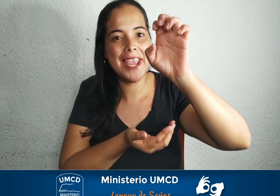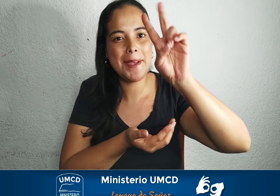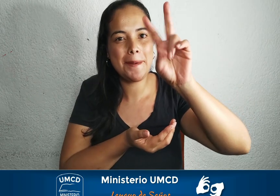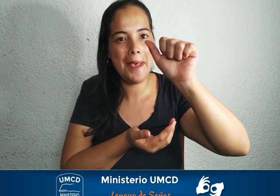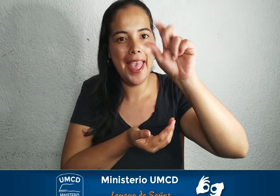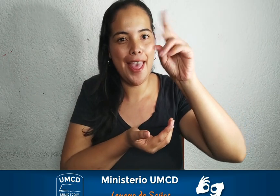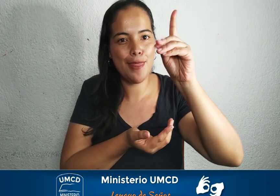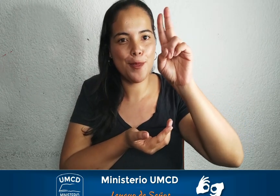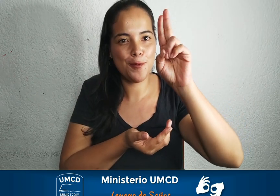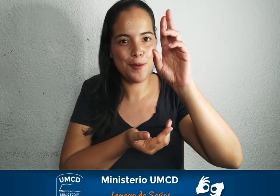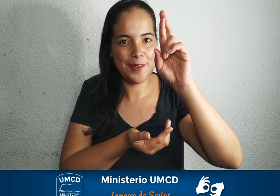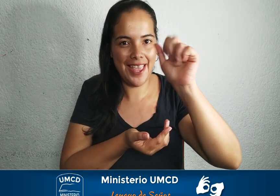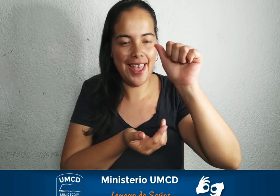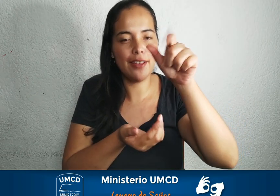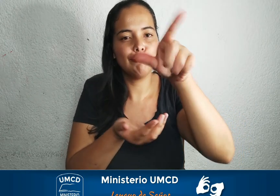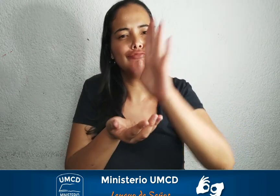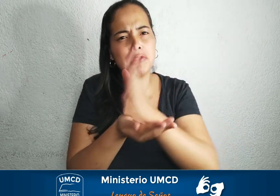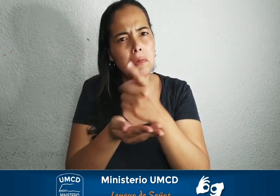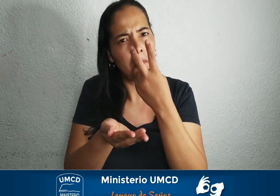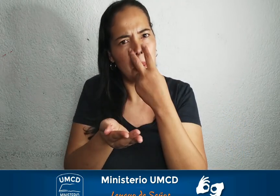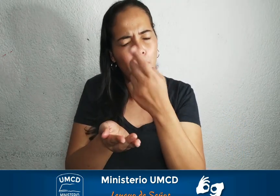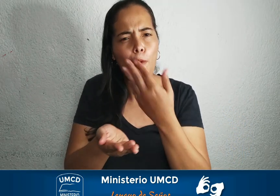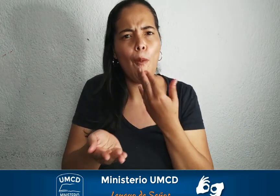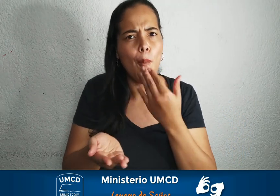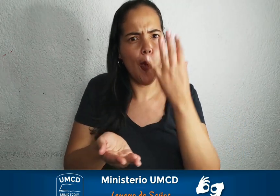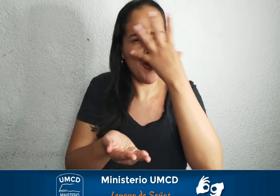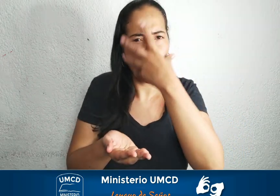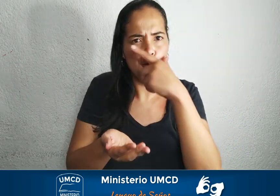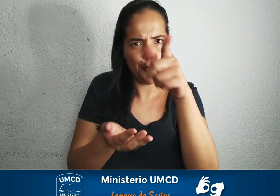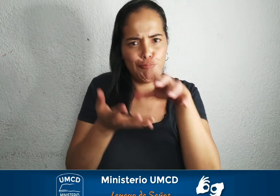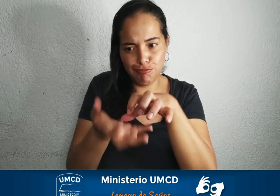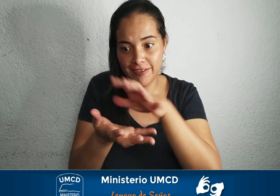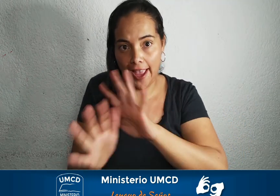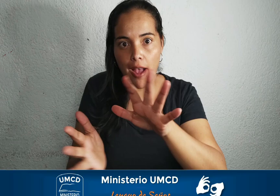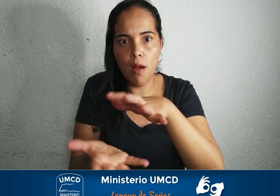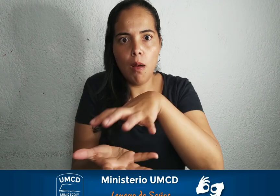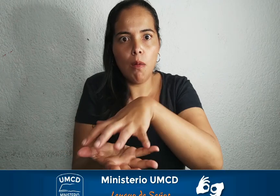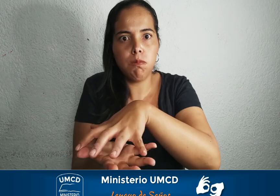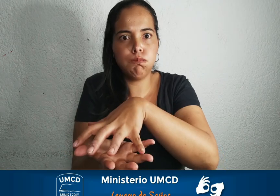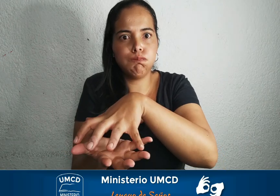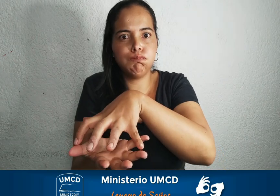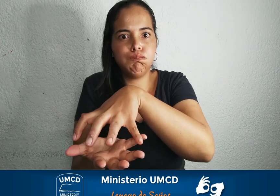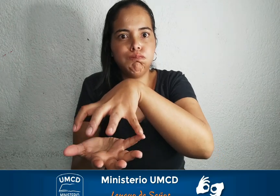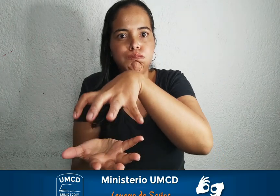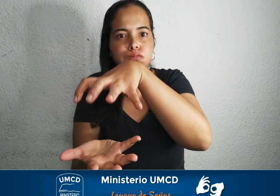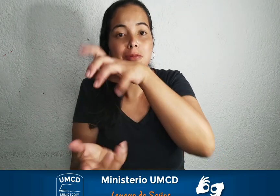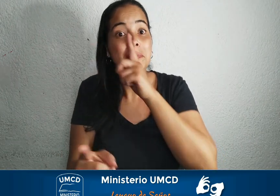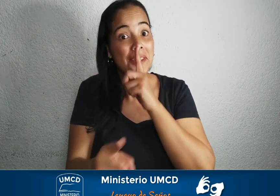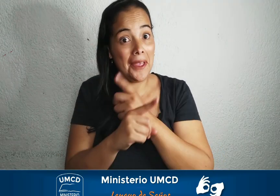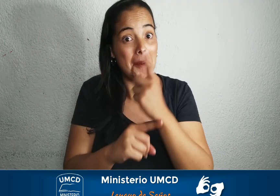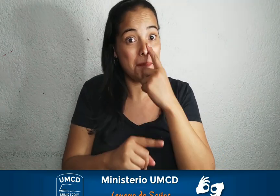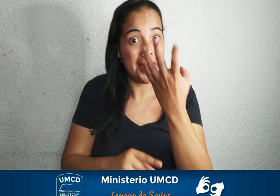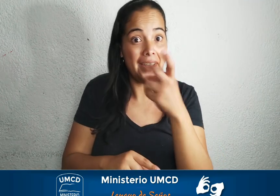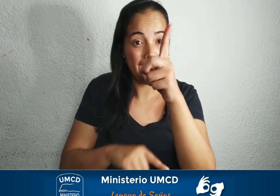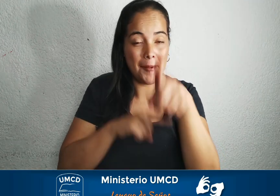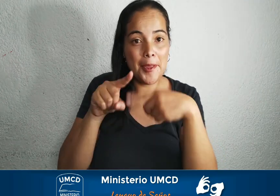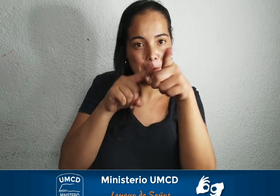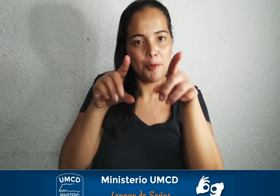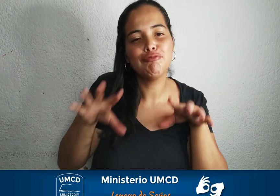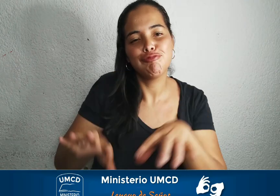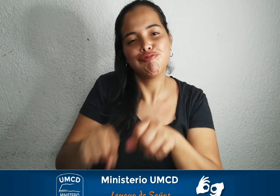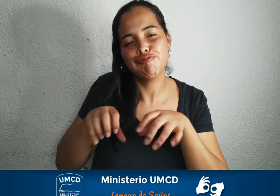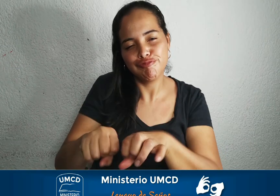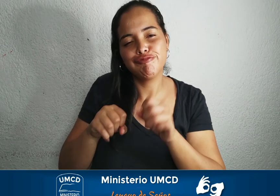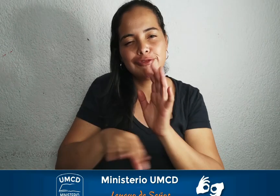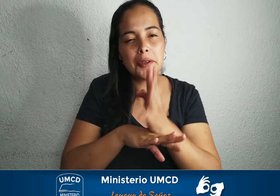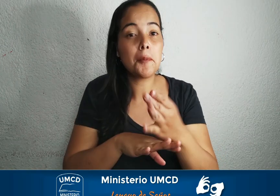este producto genera en el trigo es maravilloso. Ver cómo esa masa va creciendo y va siendo transformada. Cuando